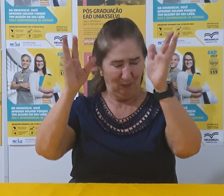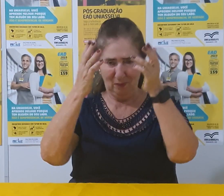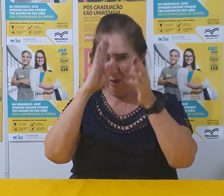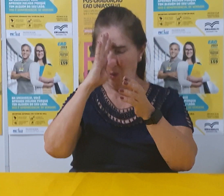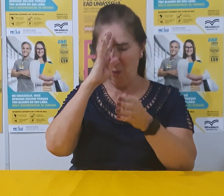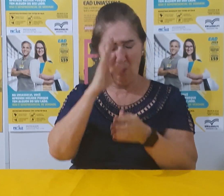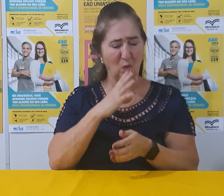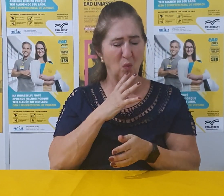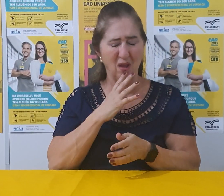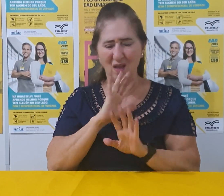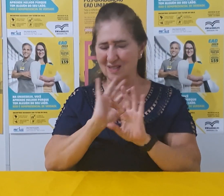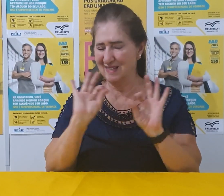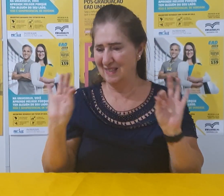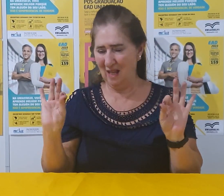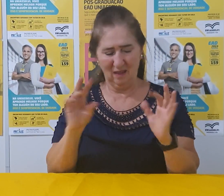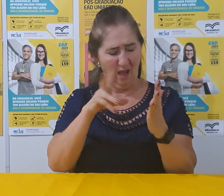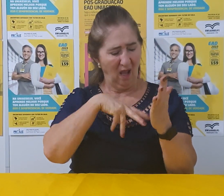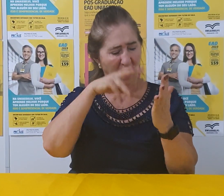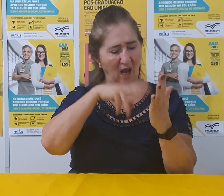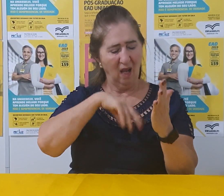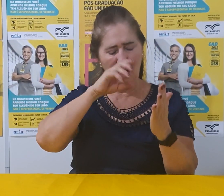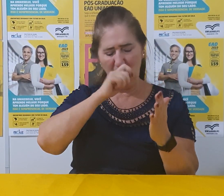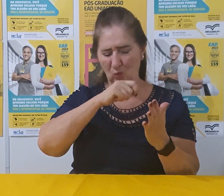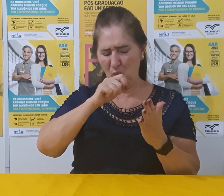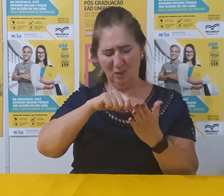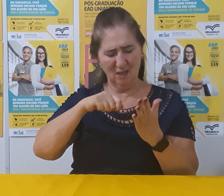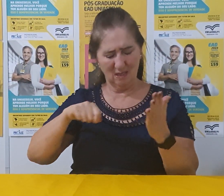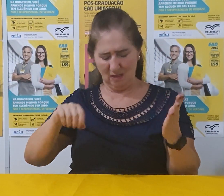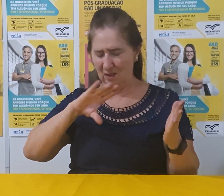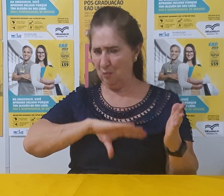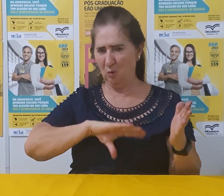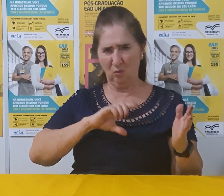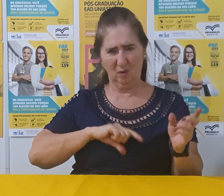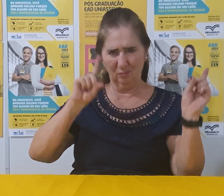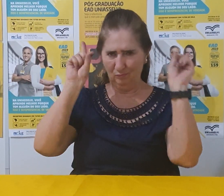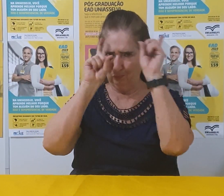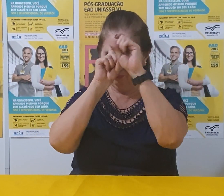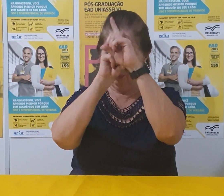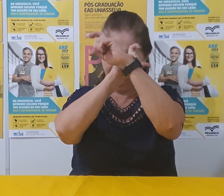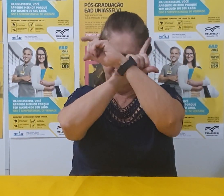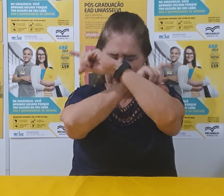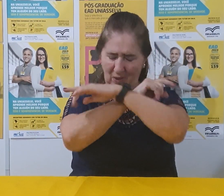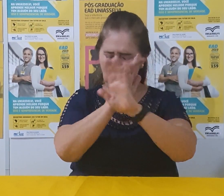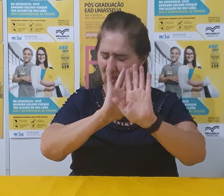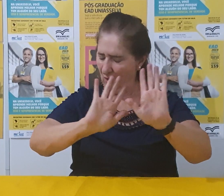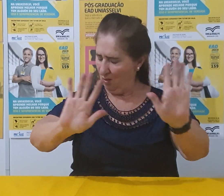leitura. Diz que português é muito difícil e não quer fazer faculdade.